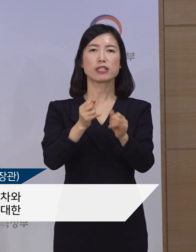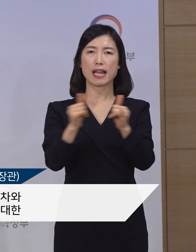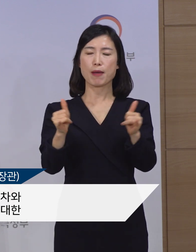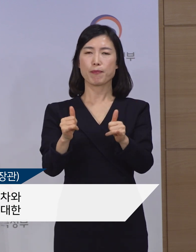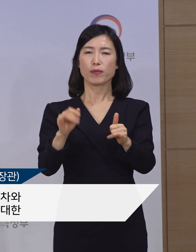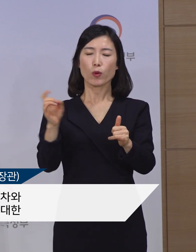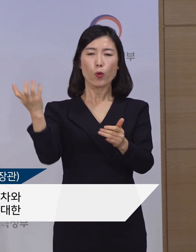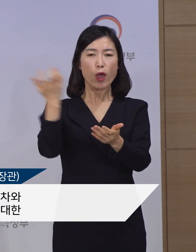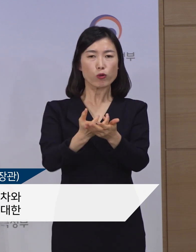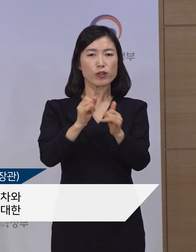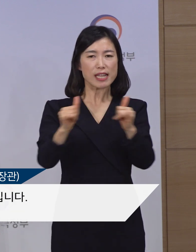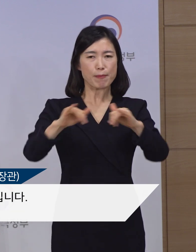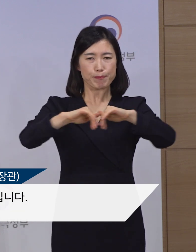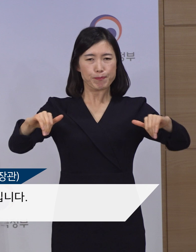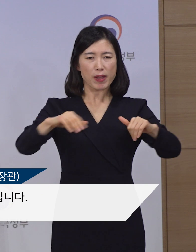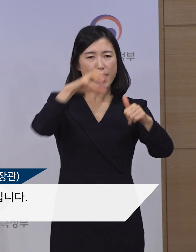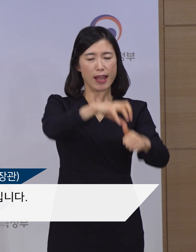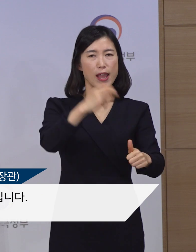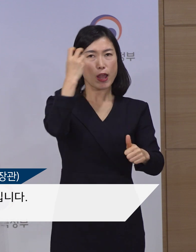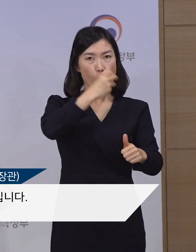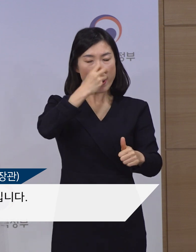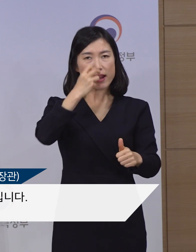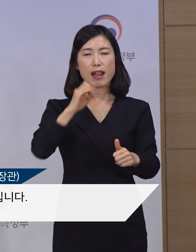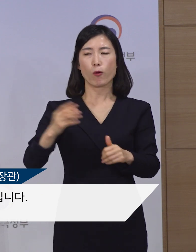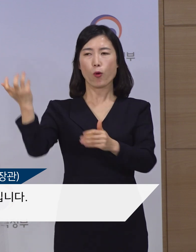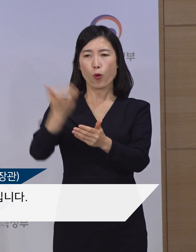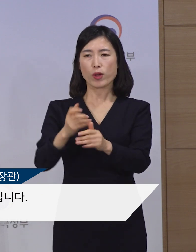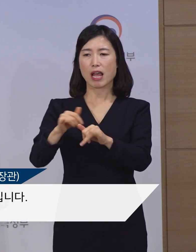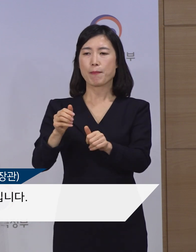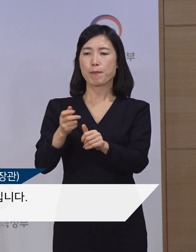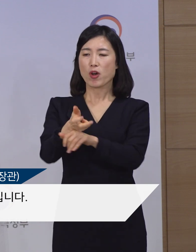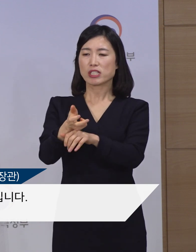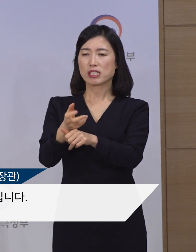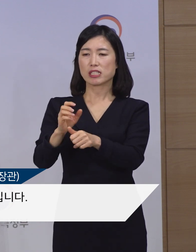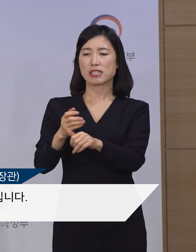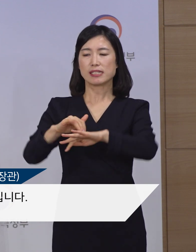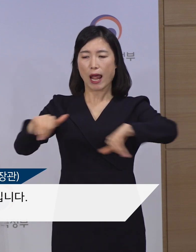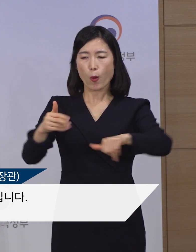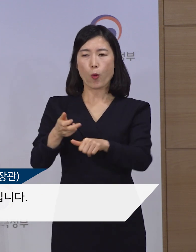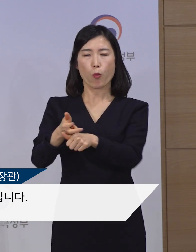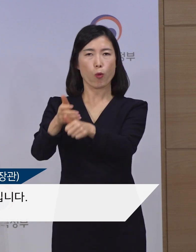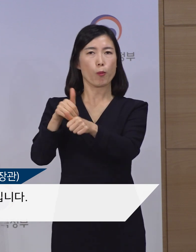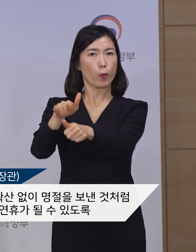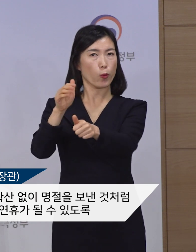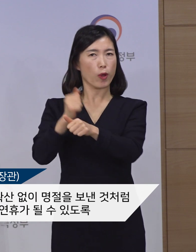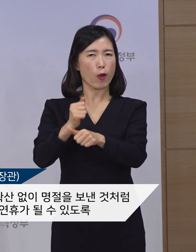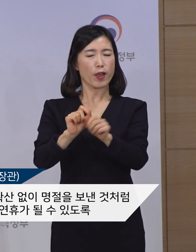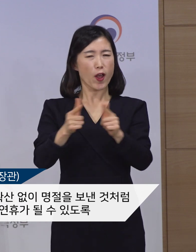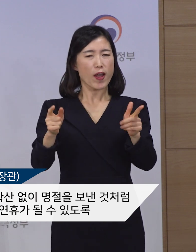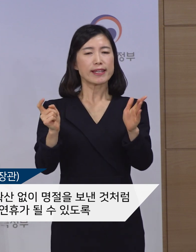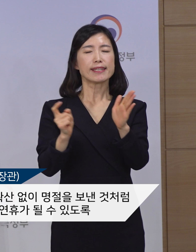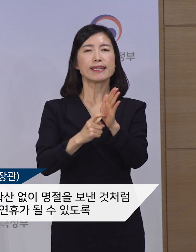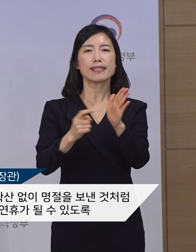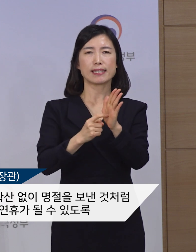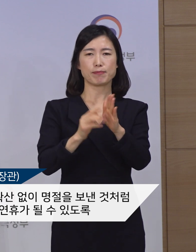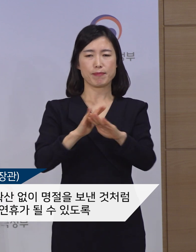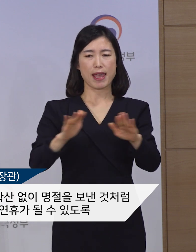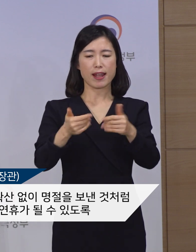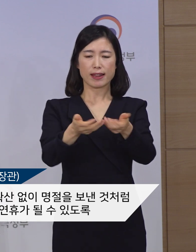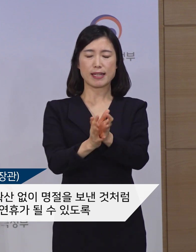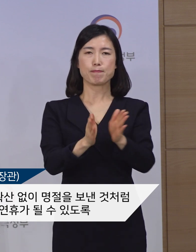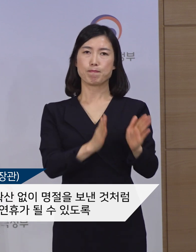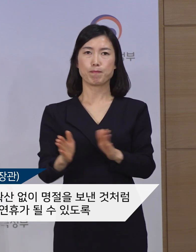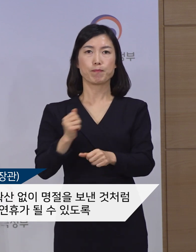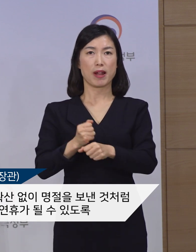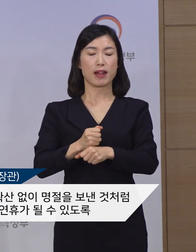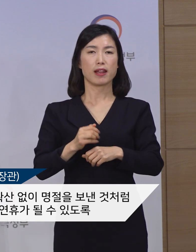지속하고 자가 격리자에 대한 24시간 모니터링과 긴급 대응 체계도 유지할 것입니다. 지난해 추석 특별